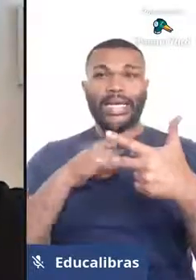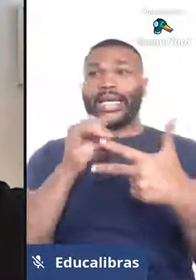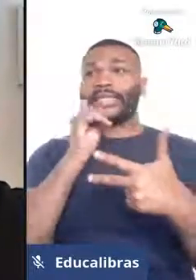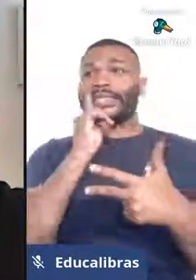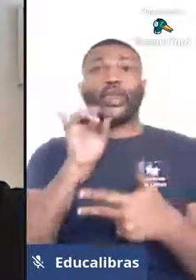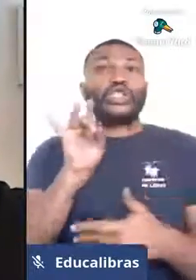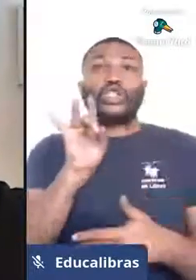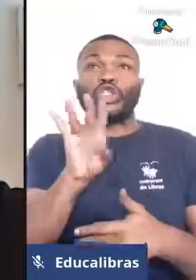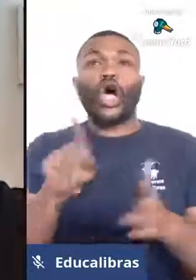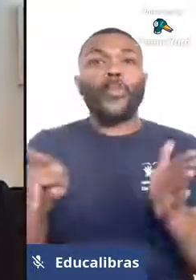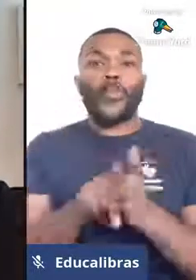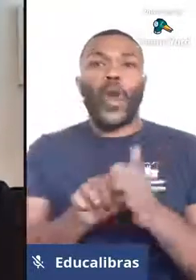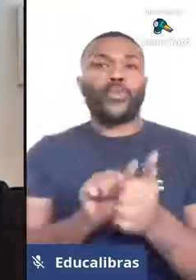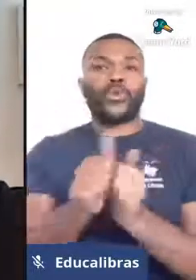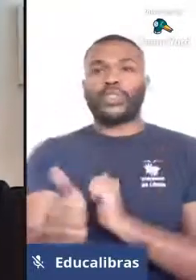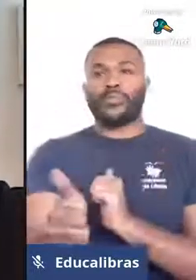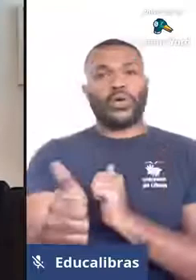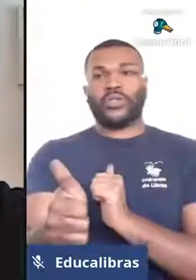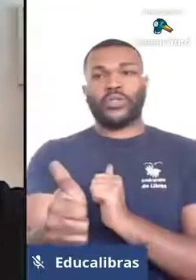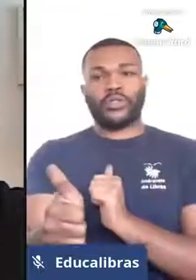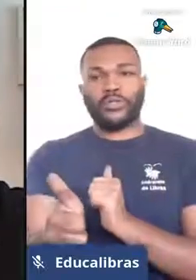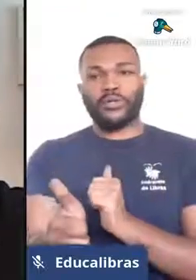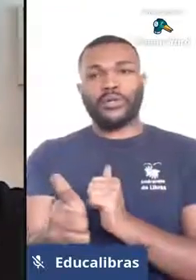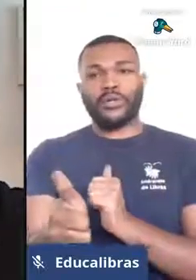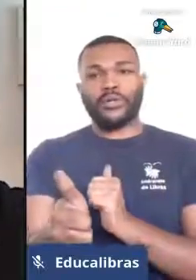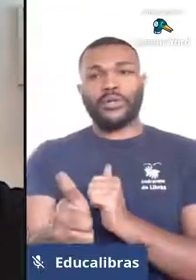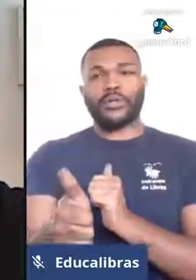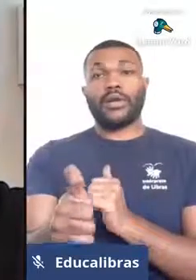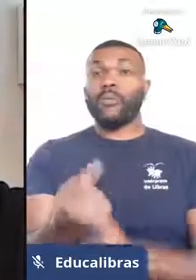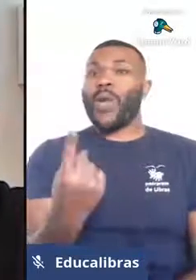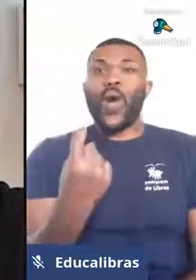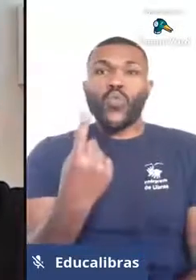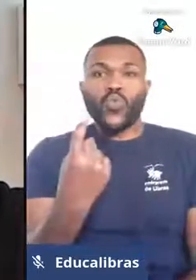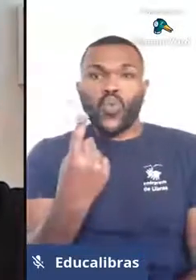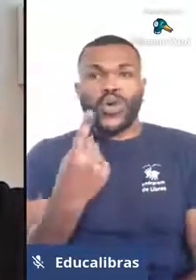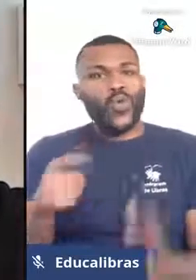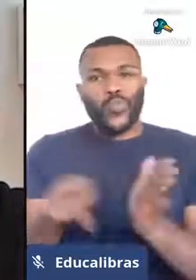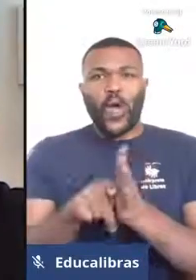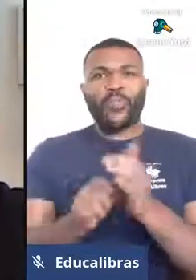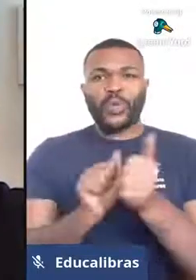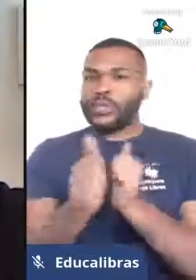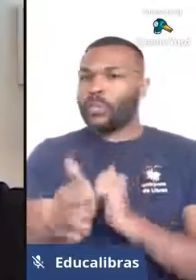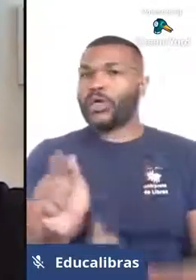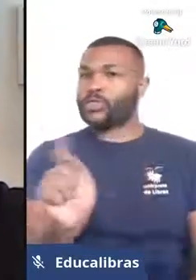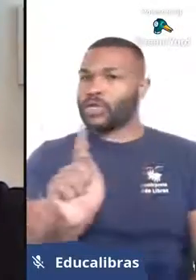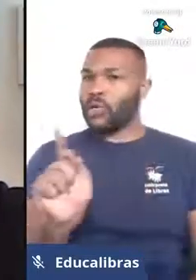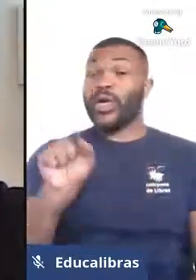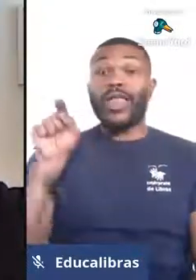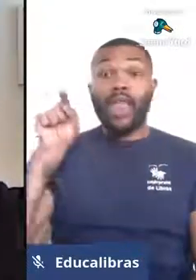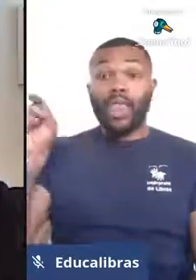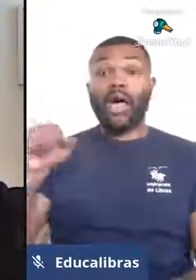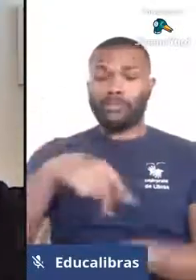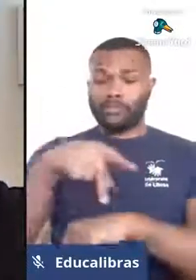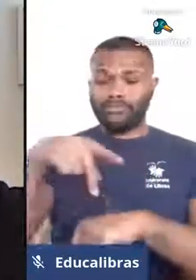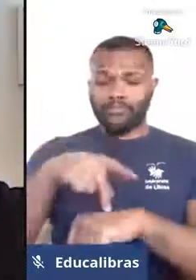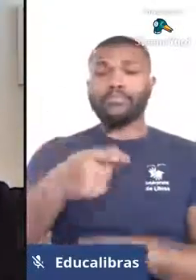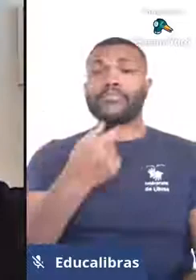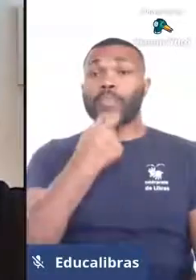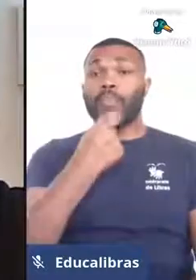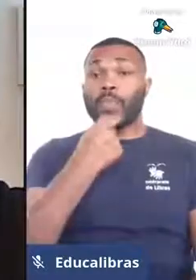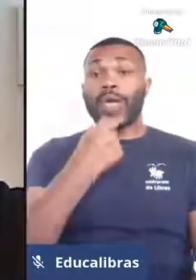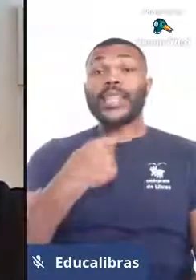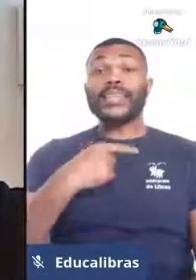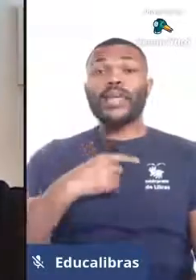né? Esse é o termo técnico. Mas não é o único elemento. E no Reino Unido isso foi muito potente. Teve 4 anos de